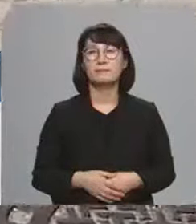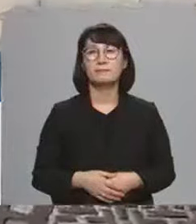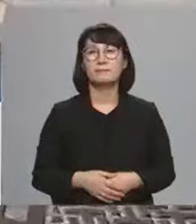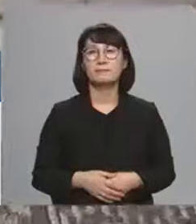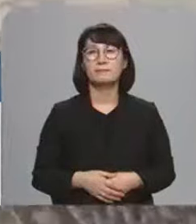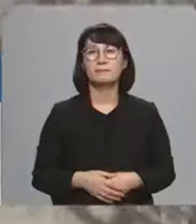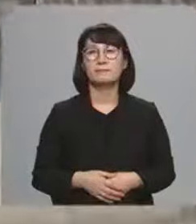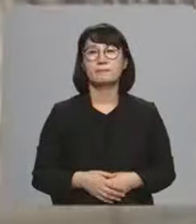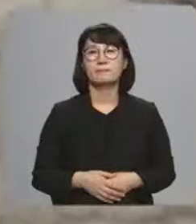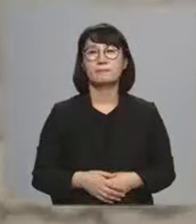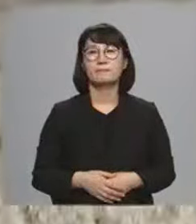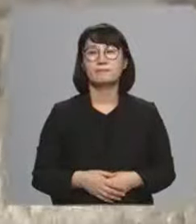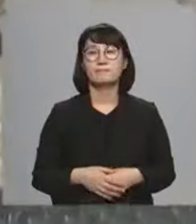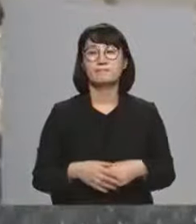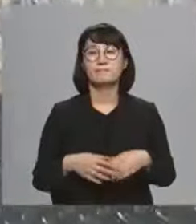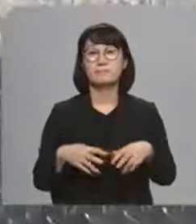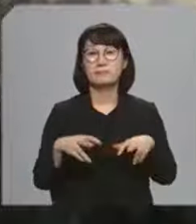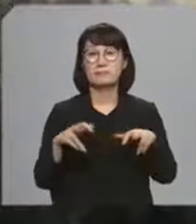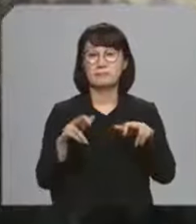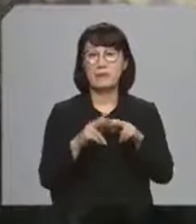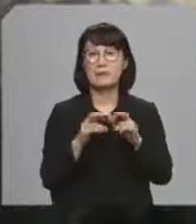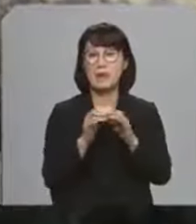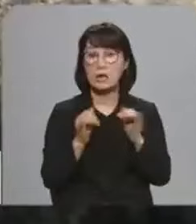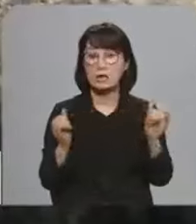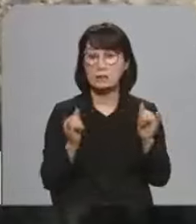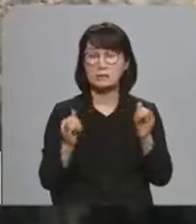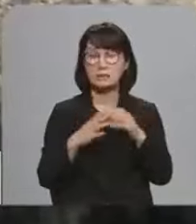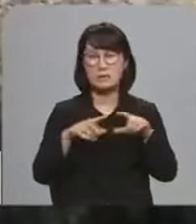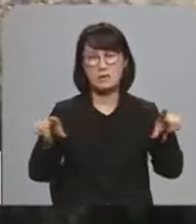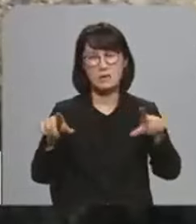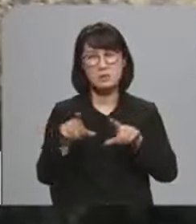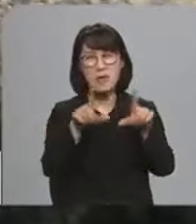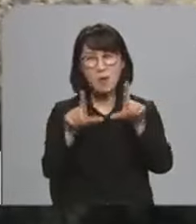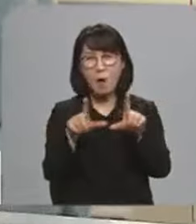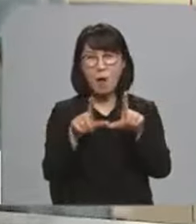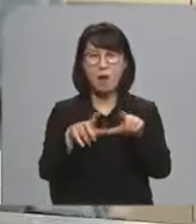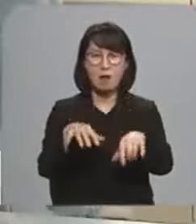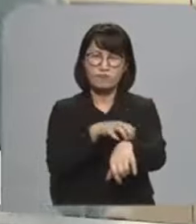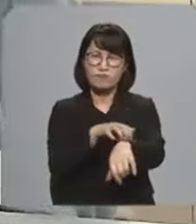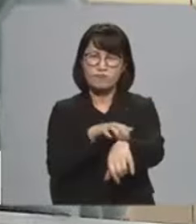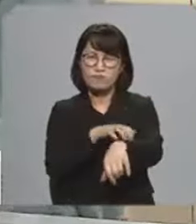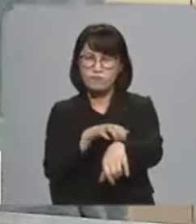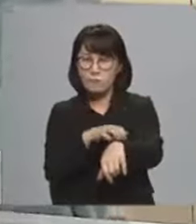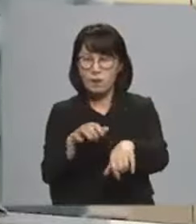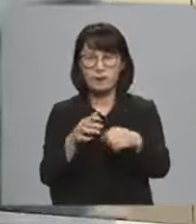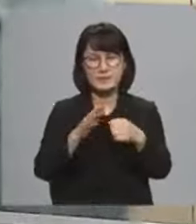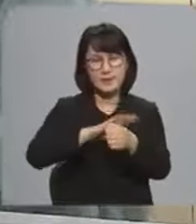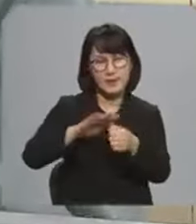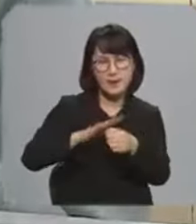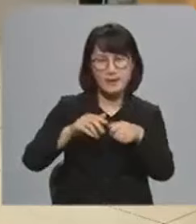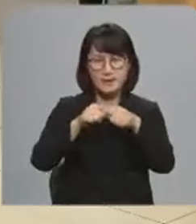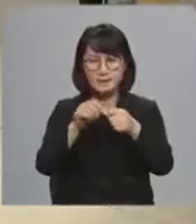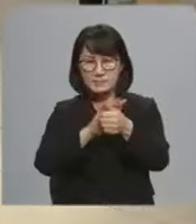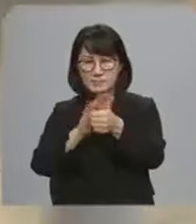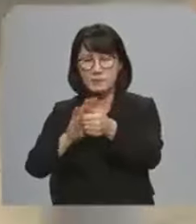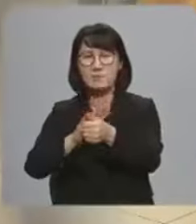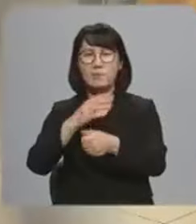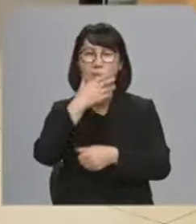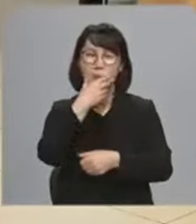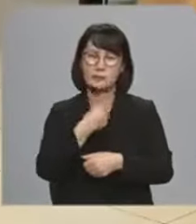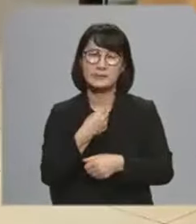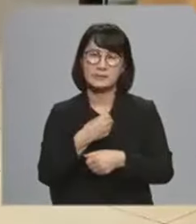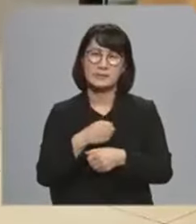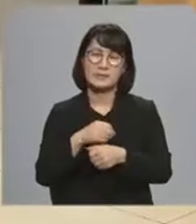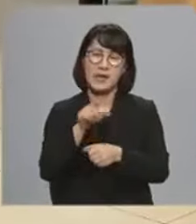부족합니다 장애인들이 겪는 일상 속에 작은 불편함까지 세심하게 보듬는 복지 행정이 필요하다는 지적이 나옵니다 KBS